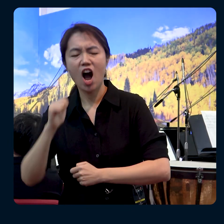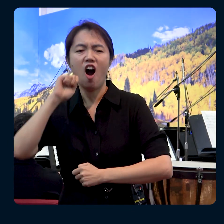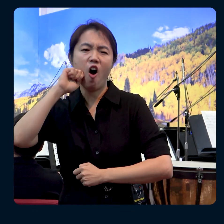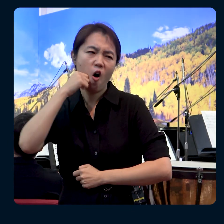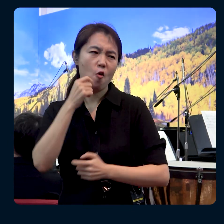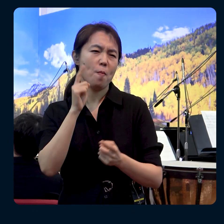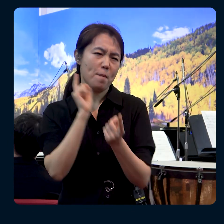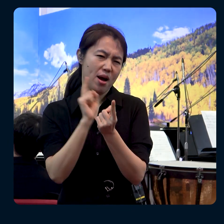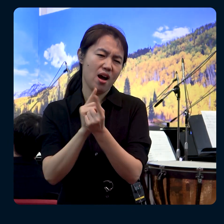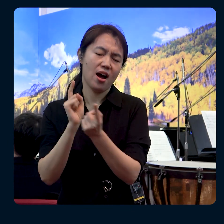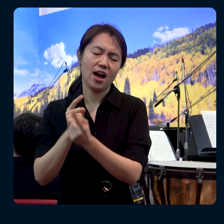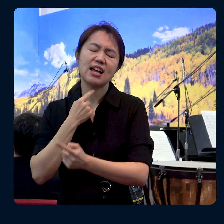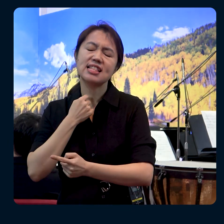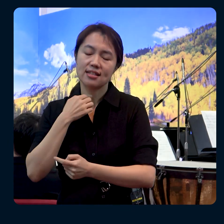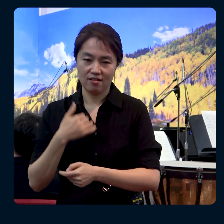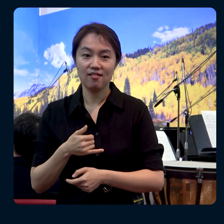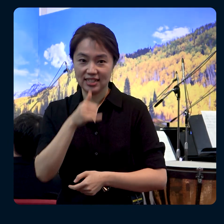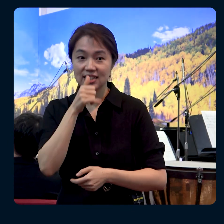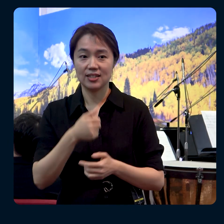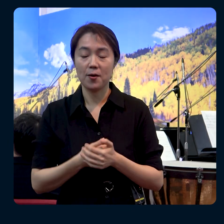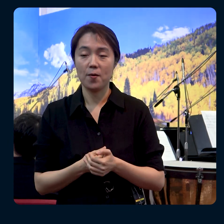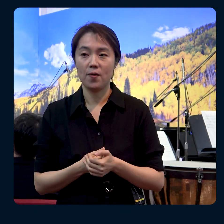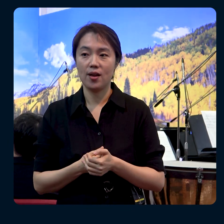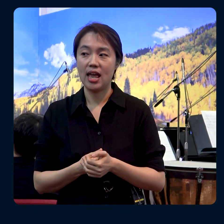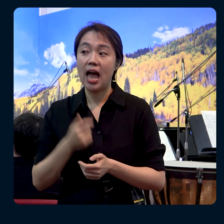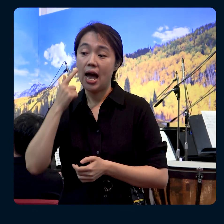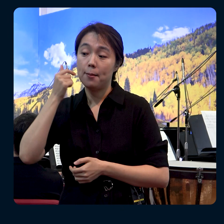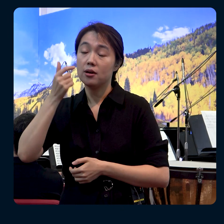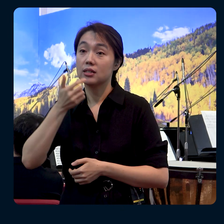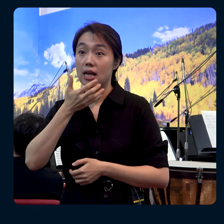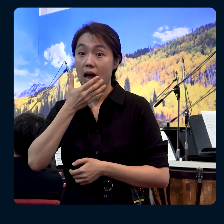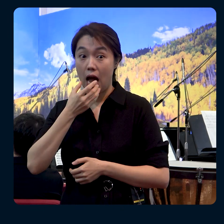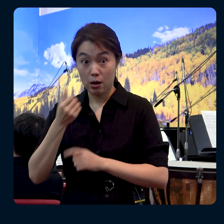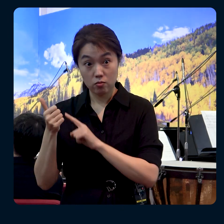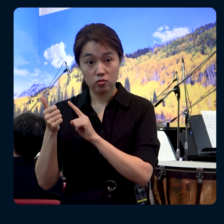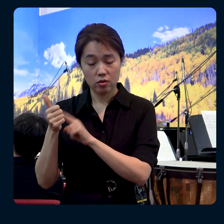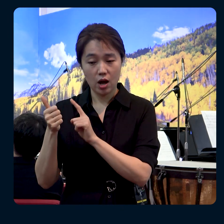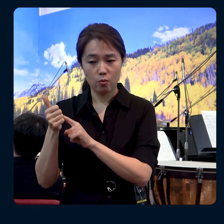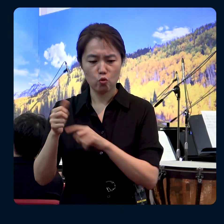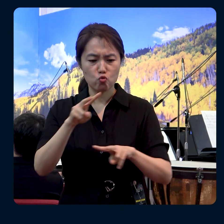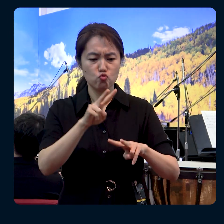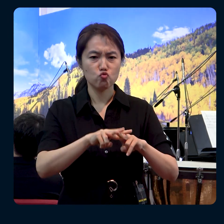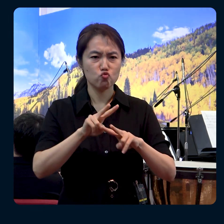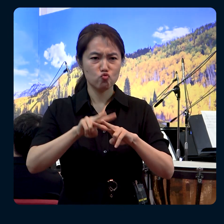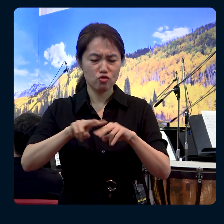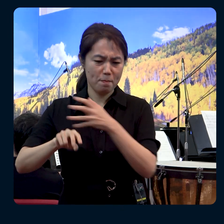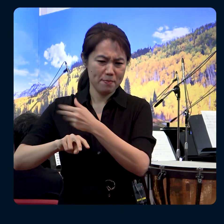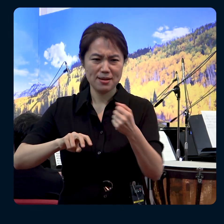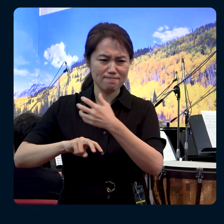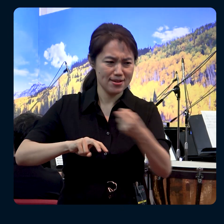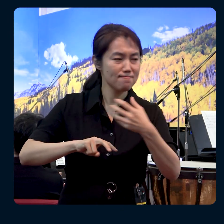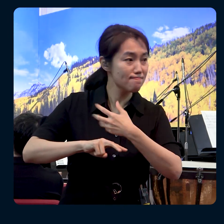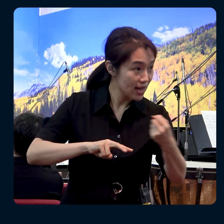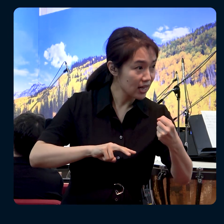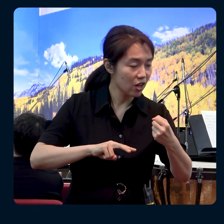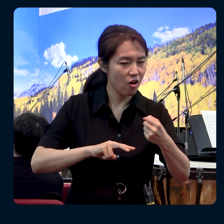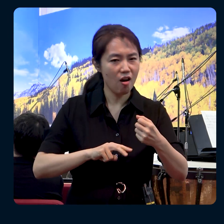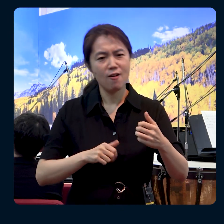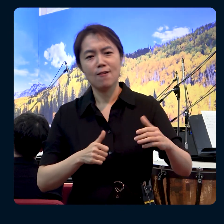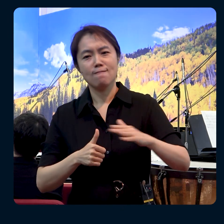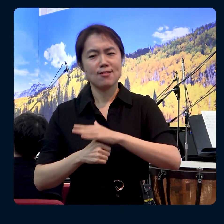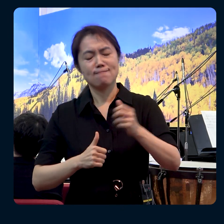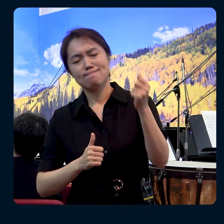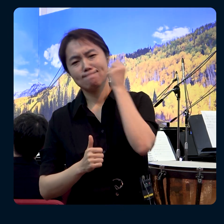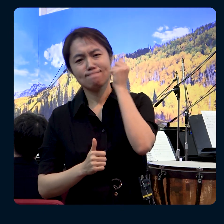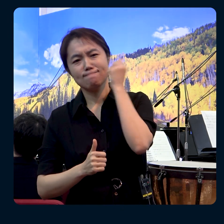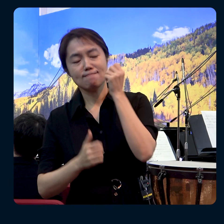당한 것과 동일하게 정말 아버지도요, 그랄 사람들한테 우물을 빼앗기고 각종 행패를 당했던 거예요. 그래서 그때